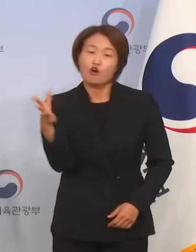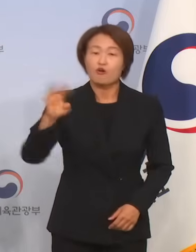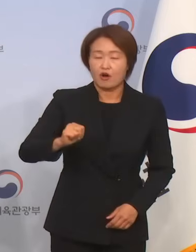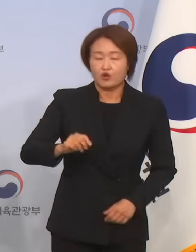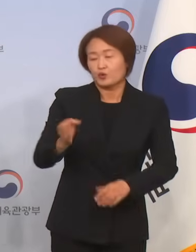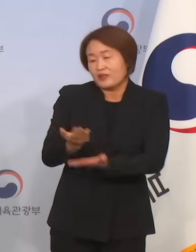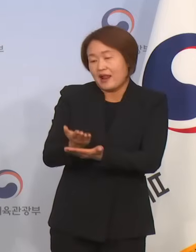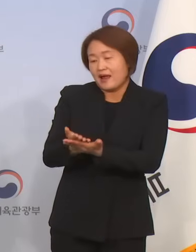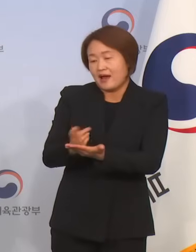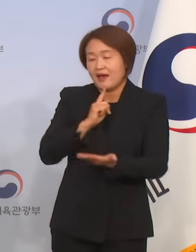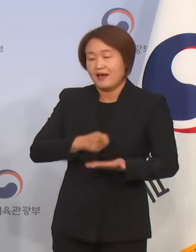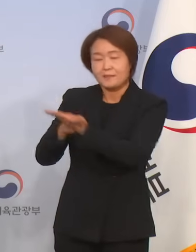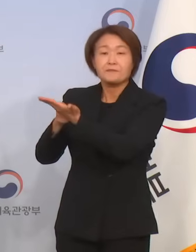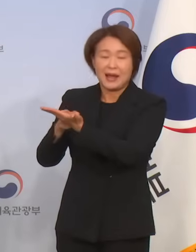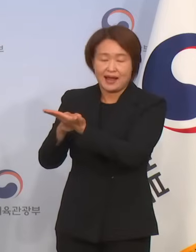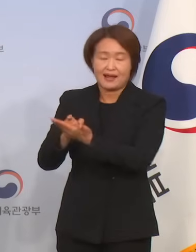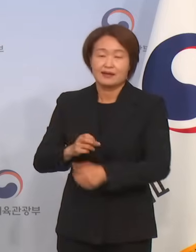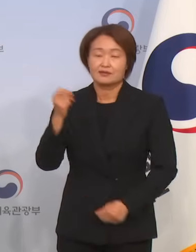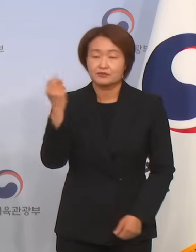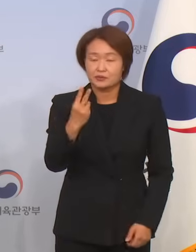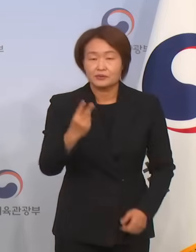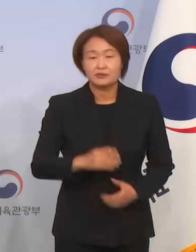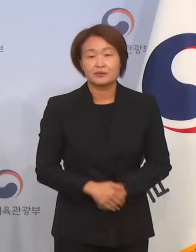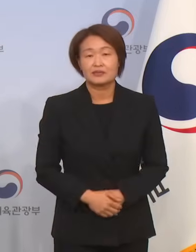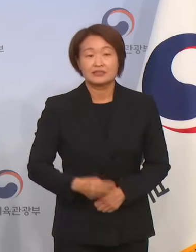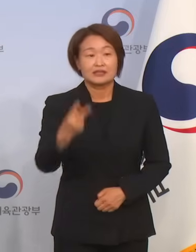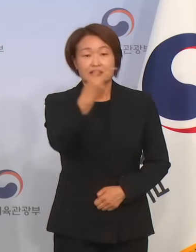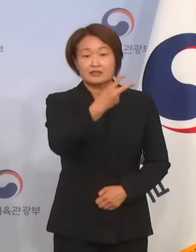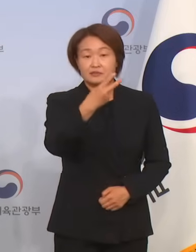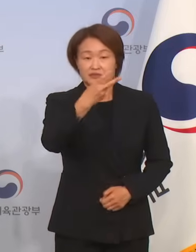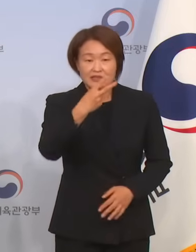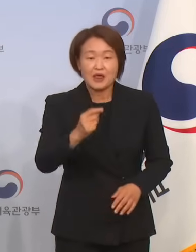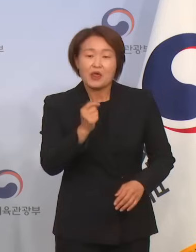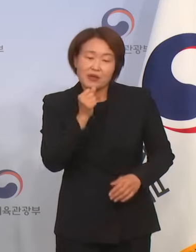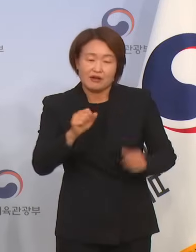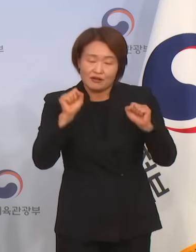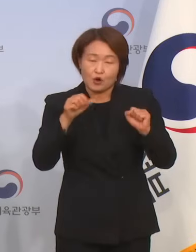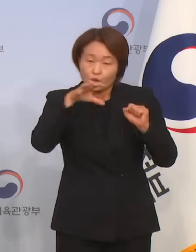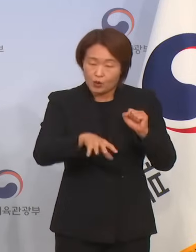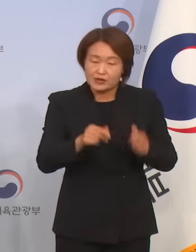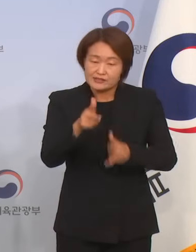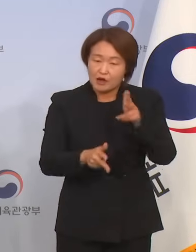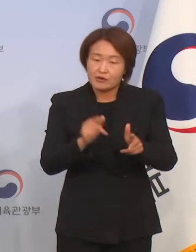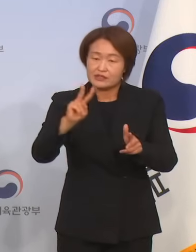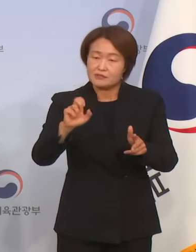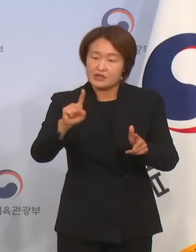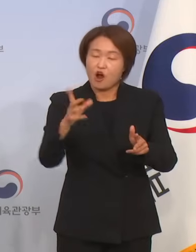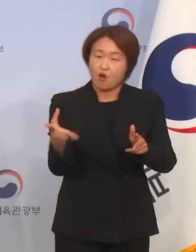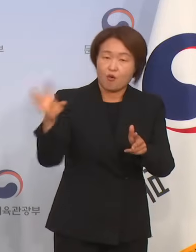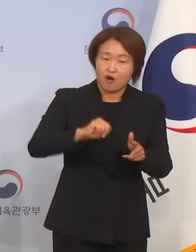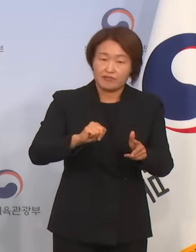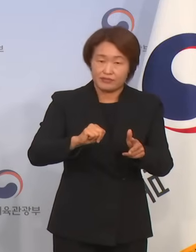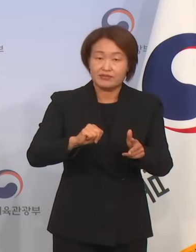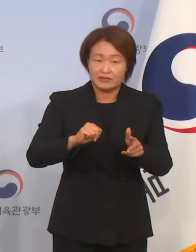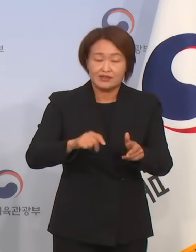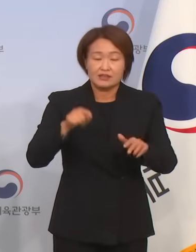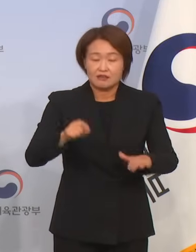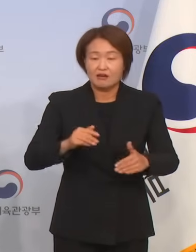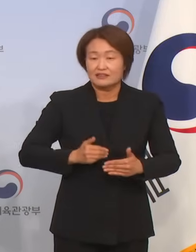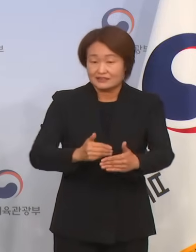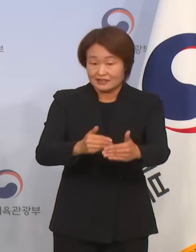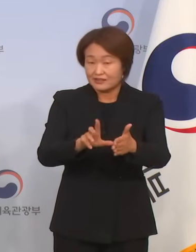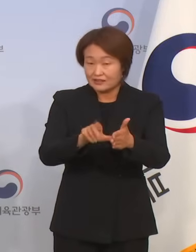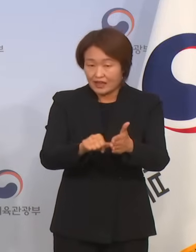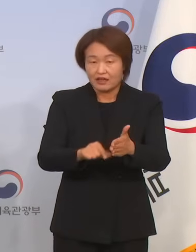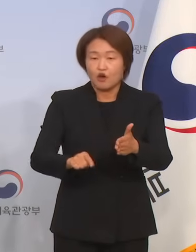보조금을 신청하였습니다. 또한 22년 미니스타디움 사업비 21억 원을 공정진행